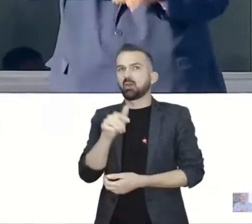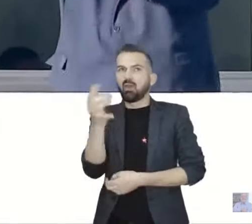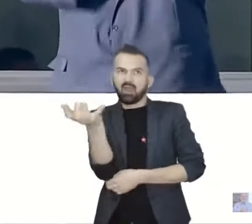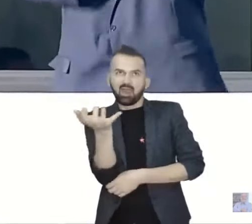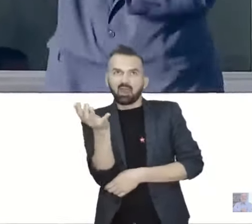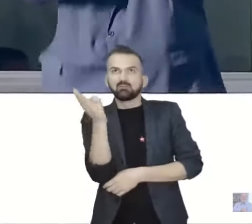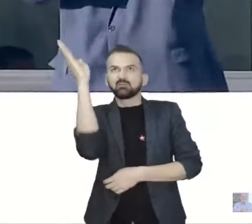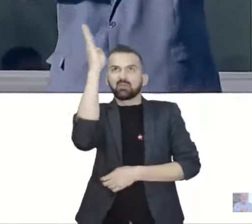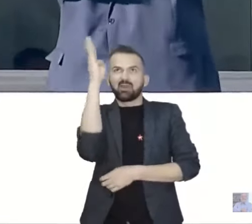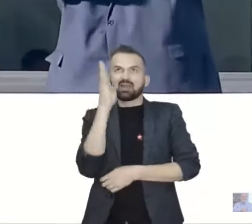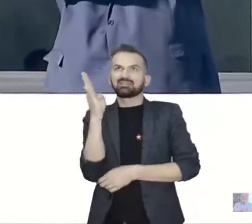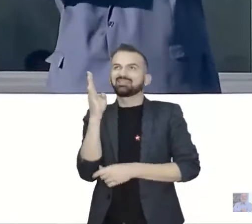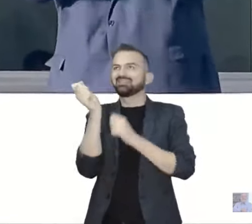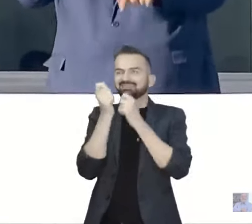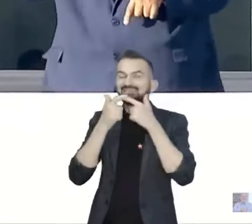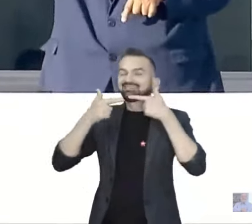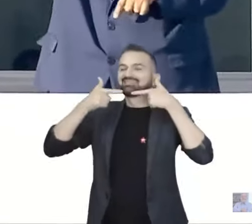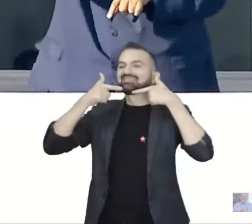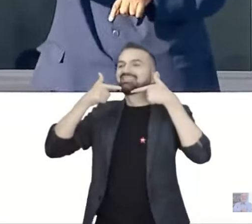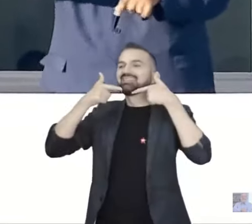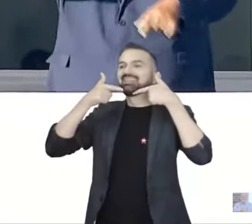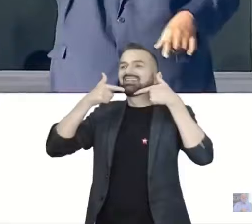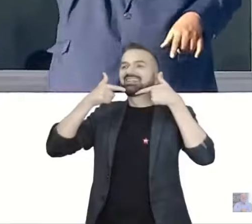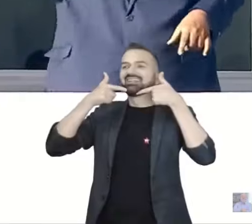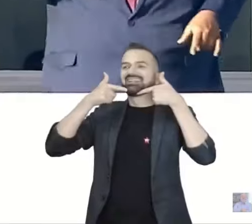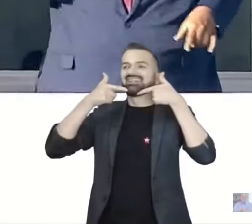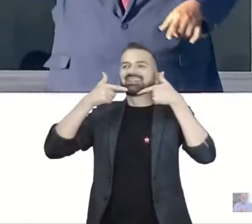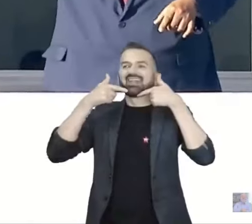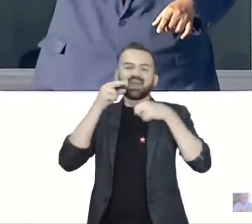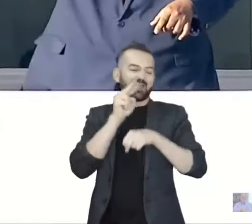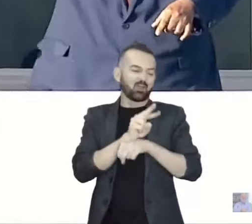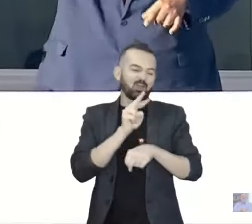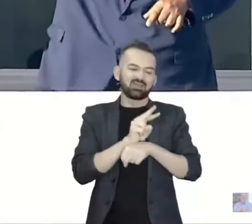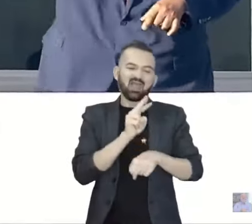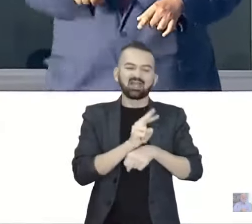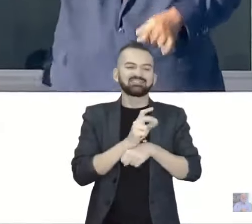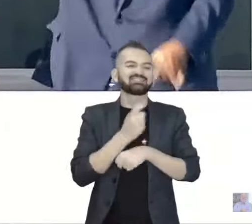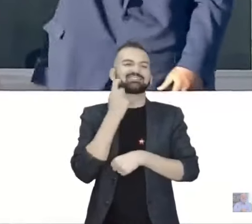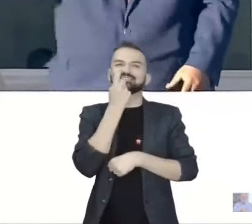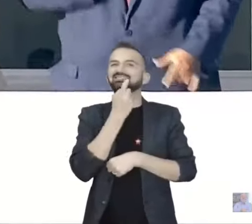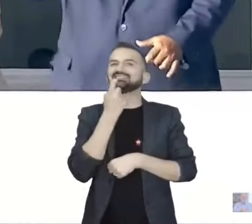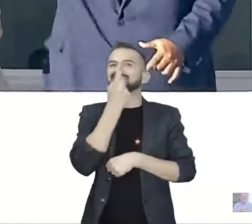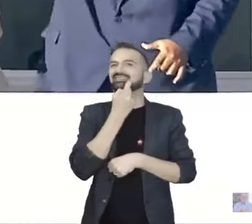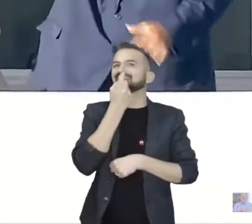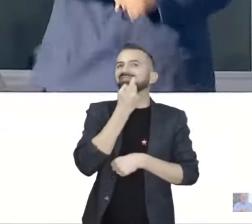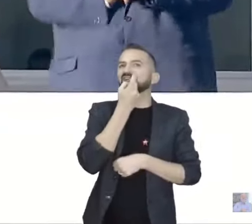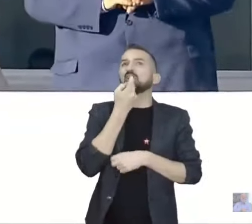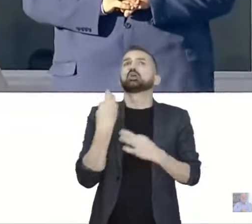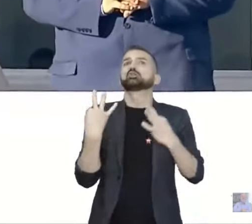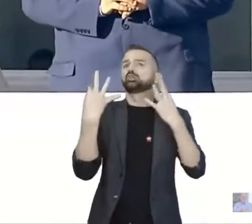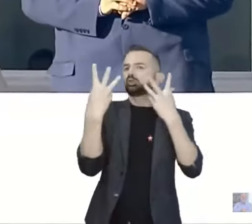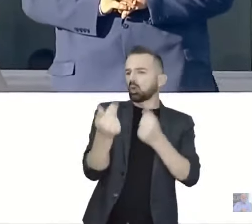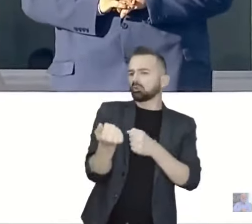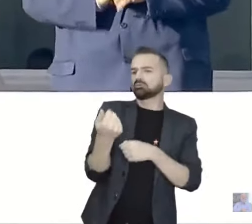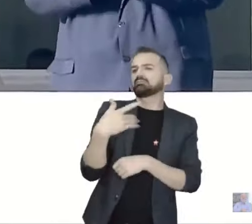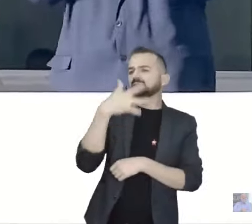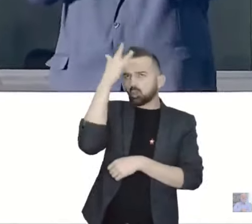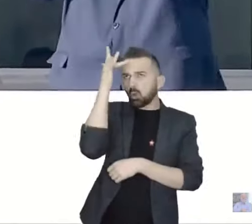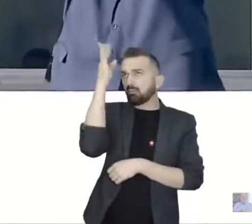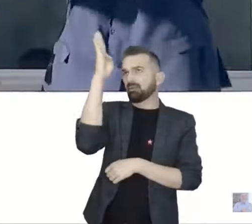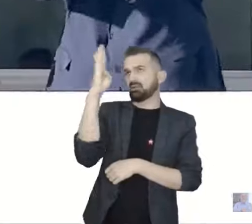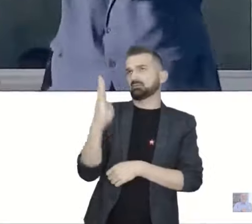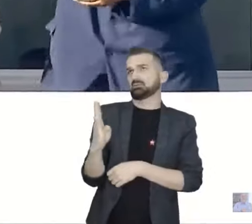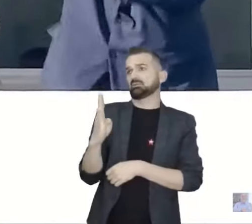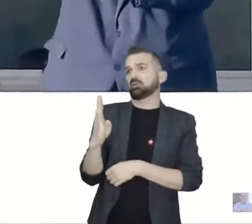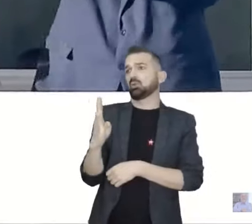para cuidar da saúde bucal de todos os brasileiros e brasileiras. Fortalecemos o